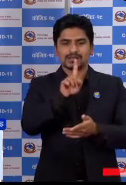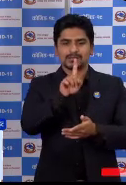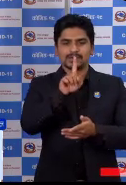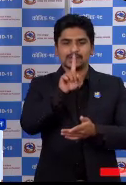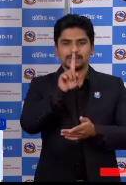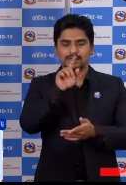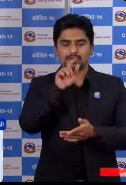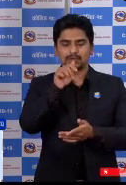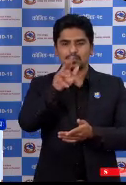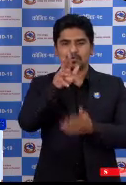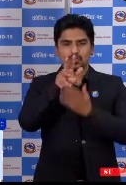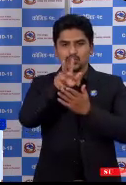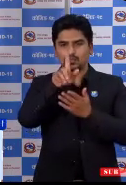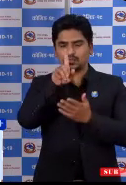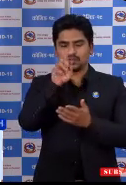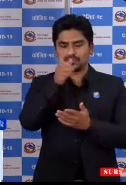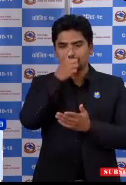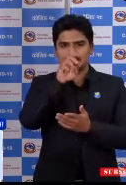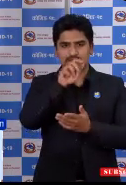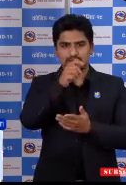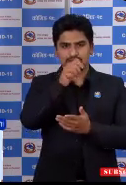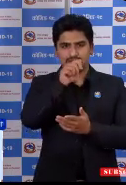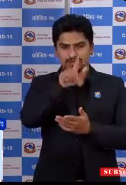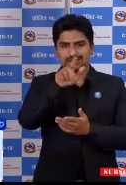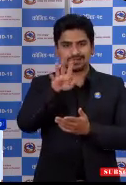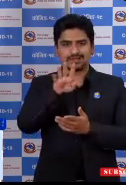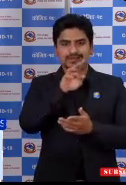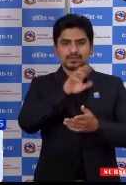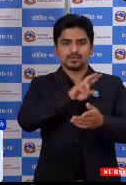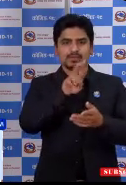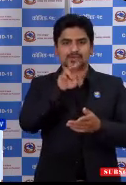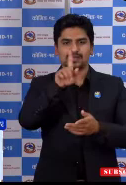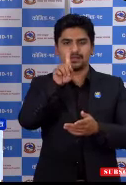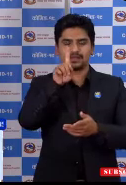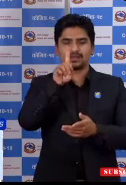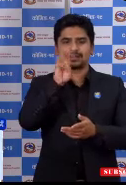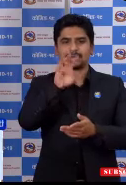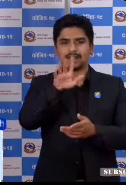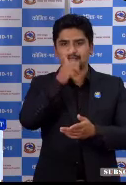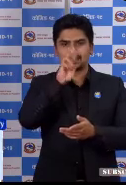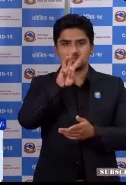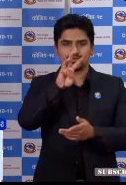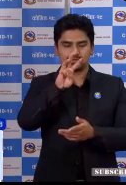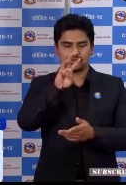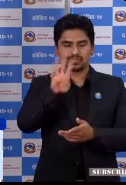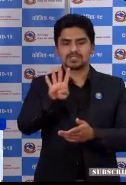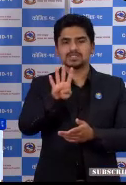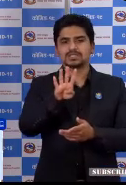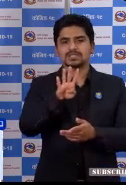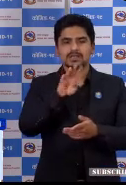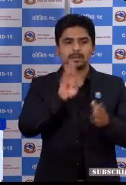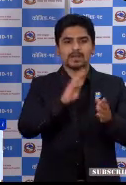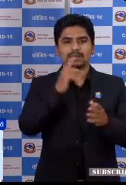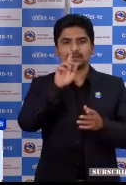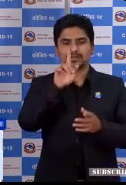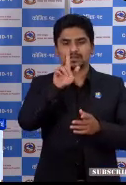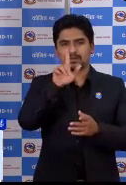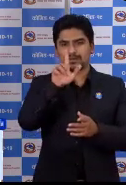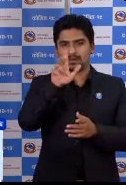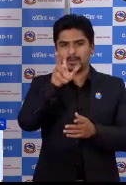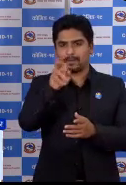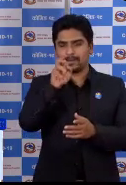छ। 12 प्रमुख जिल्ला अधिकारी रुद्र प्रसाद पण्डितका अनुसार 12 पर्सा आउजाउमा पूर्ण निषेध गरिएको छ।